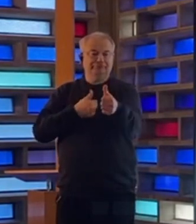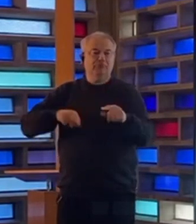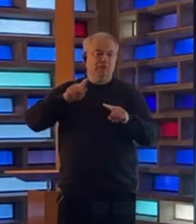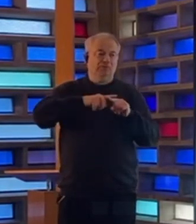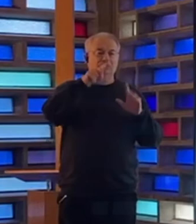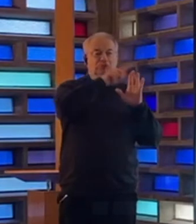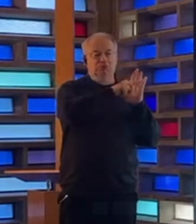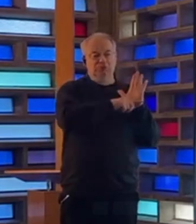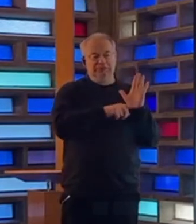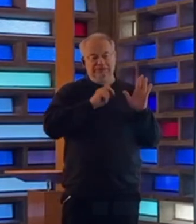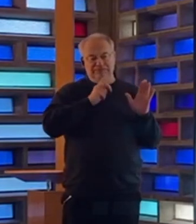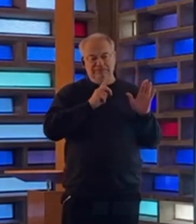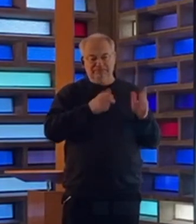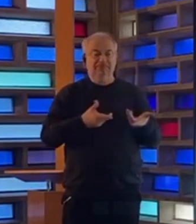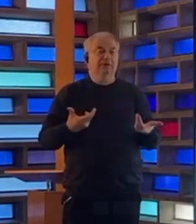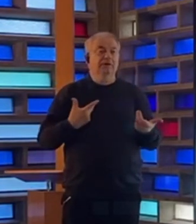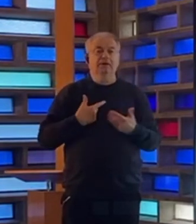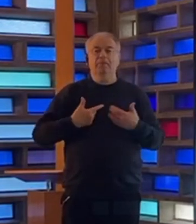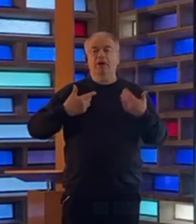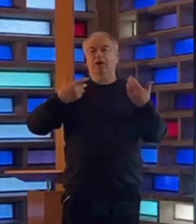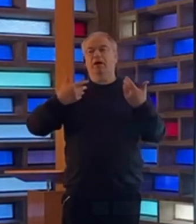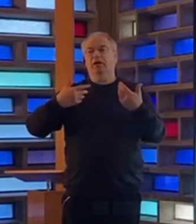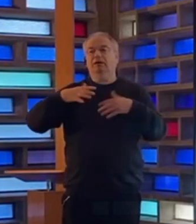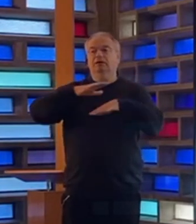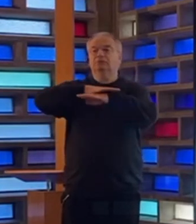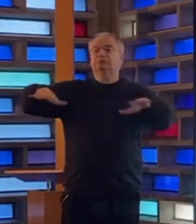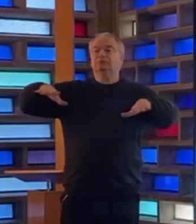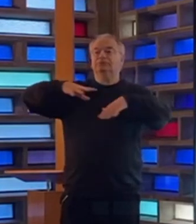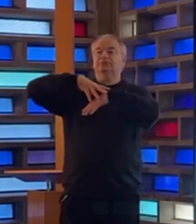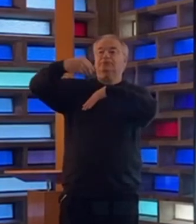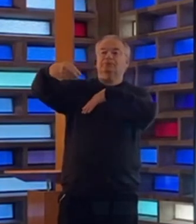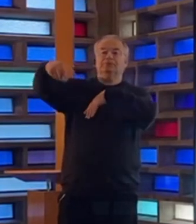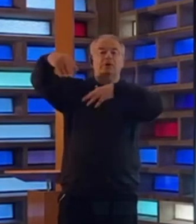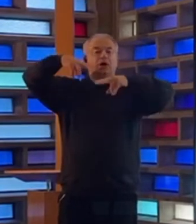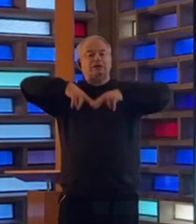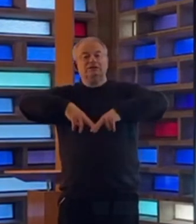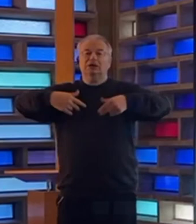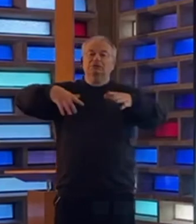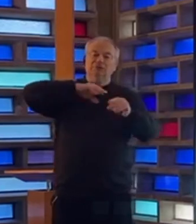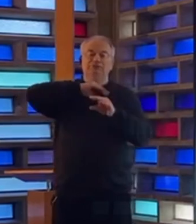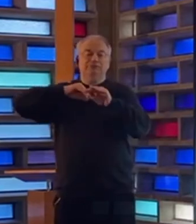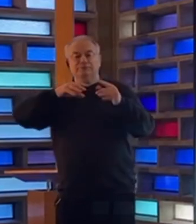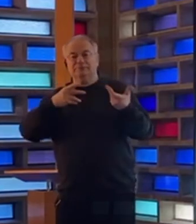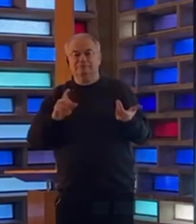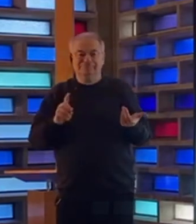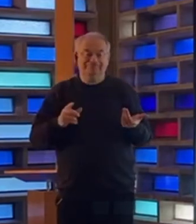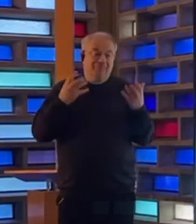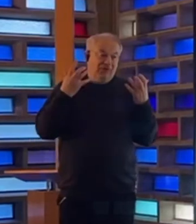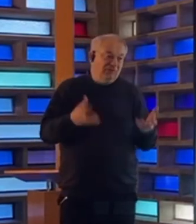consignes et ne pas vous attarder sur le parvis du temple. Ah oui, nous tenons à